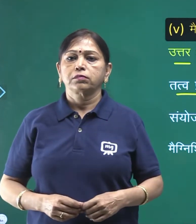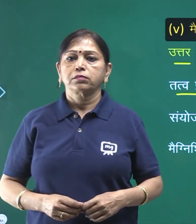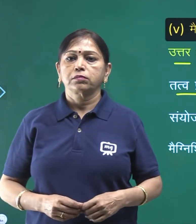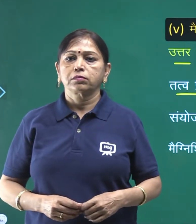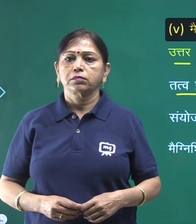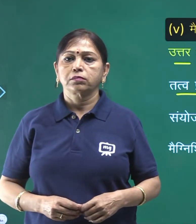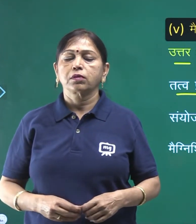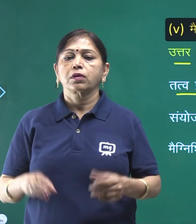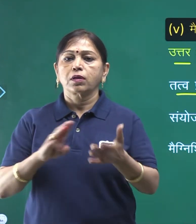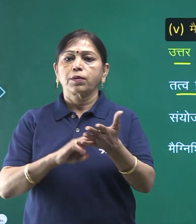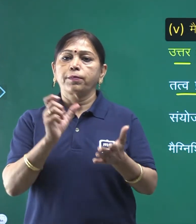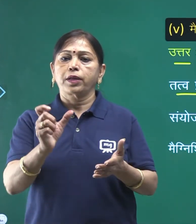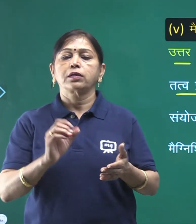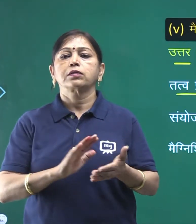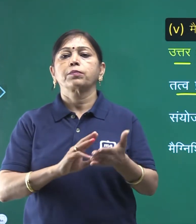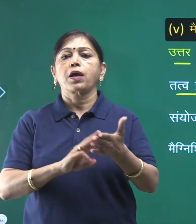मैग्नीशियम Mg